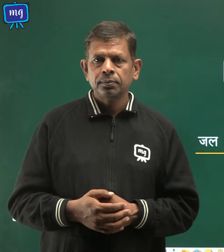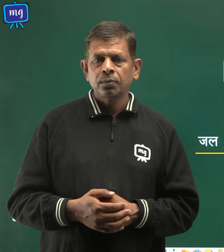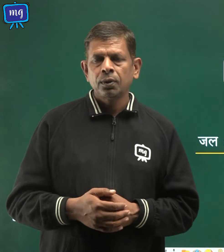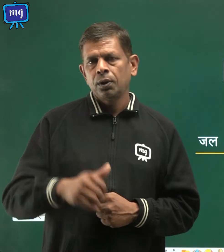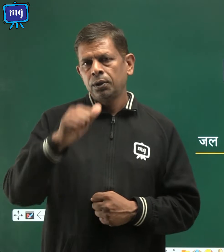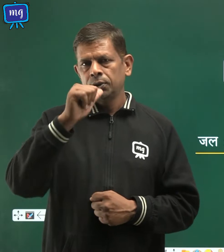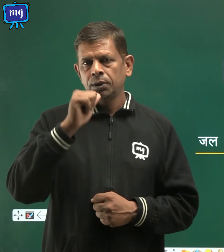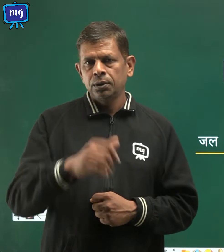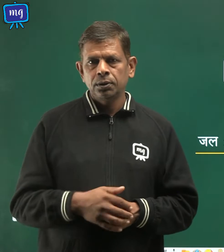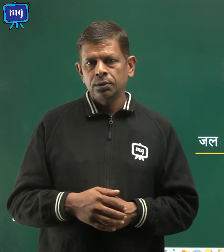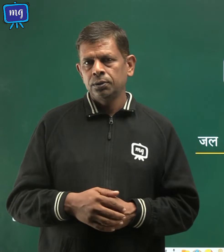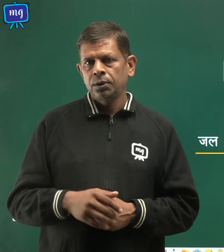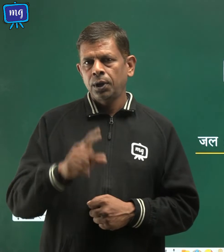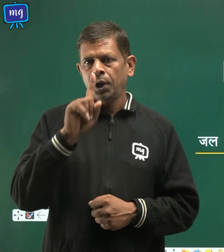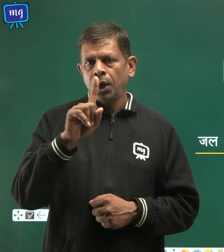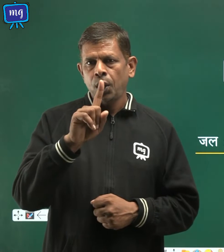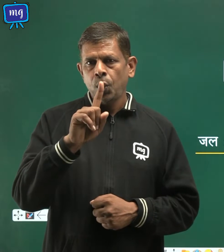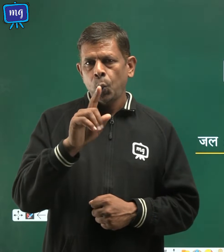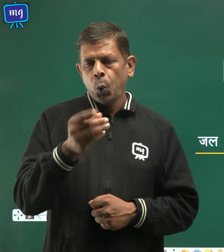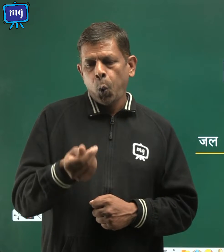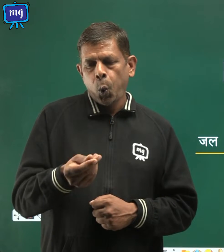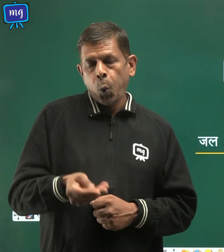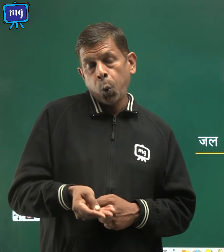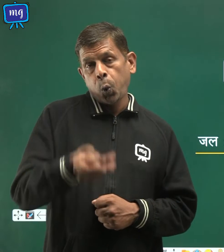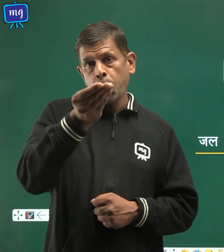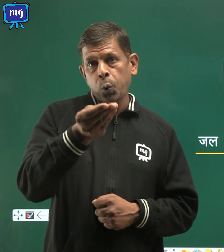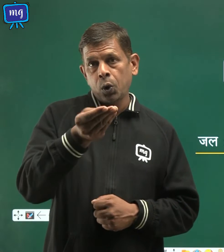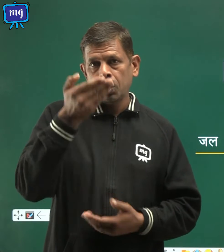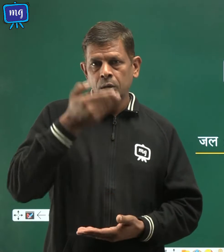जल एक बहुमूल्य संसाधन,